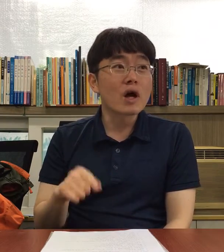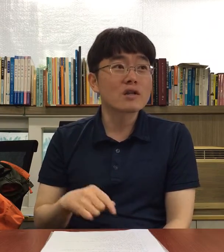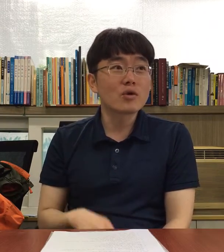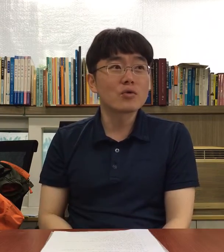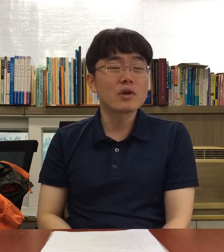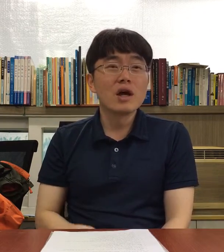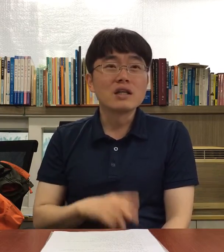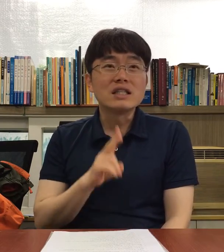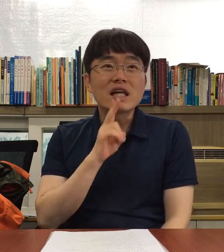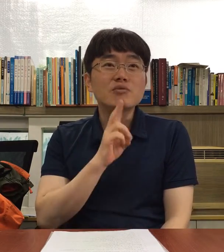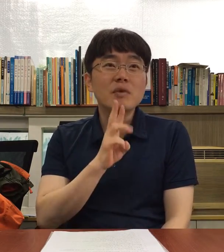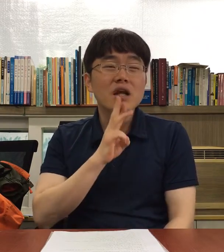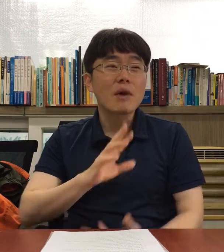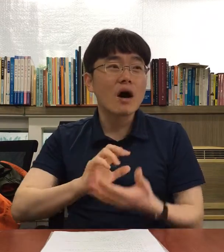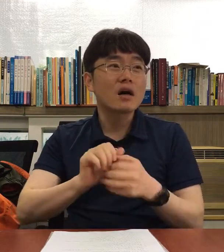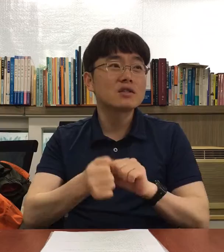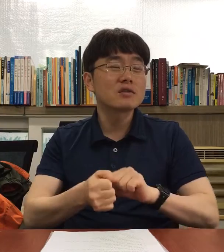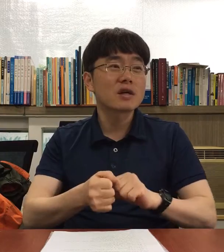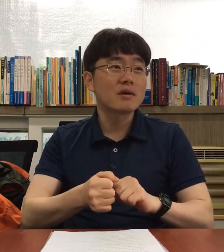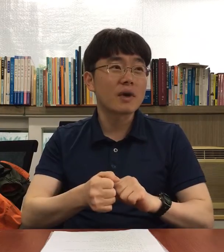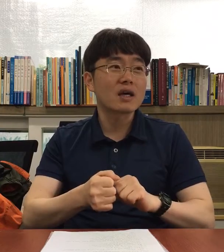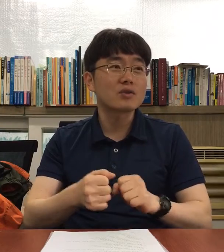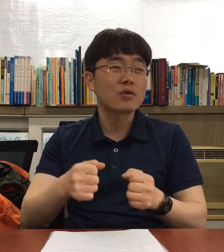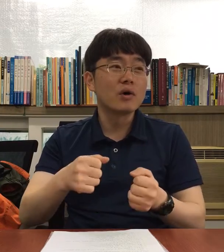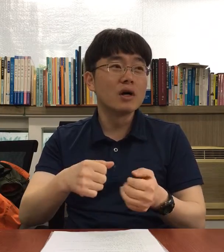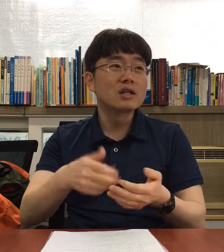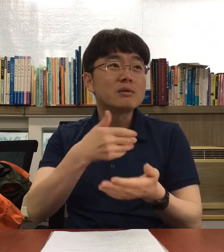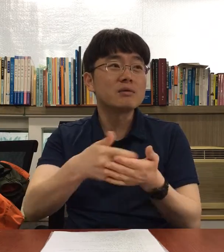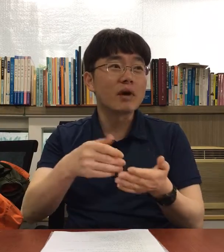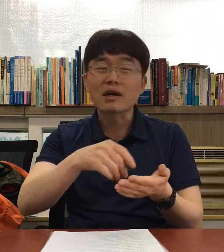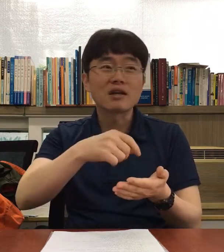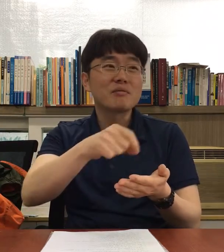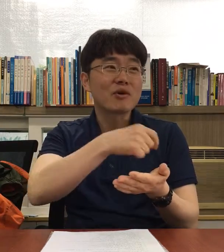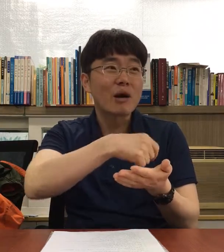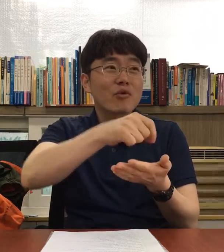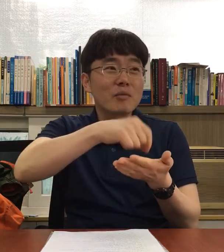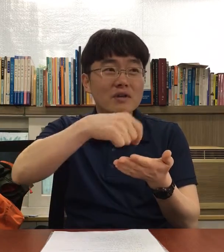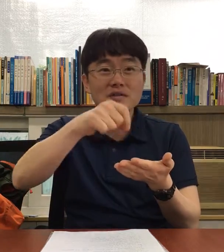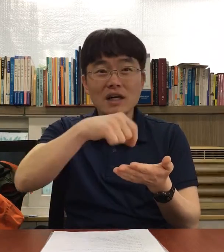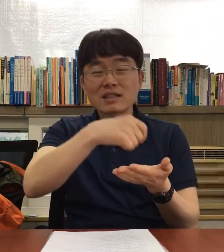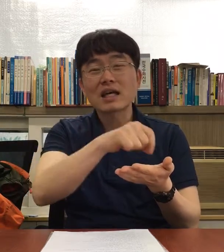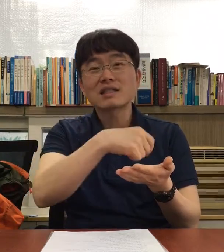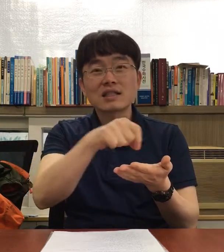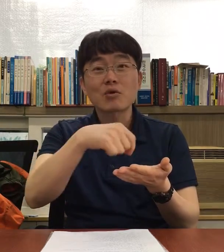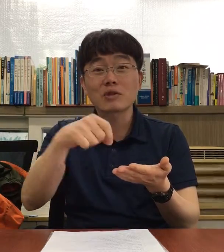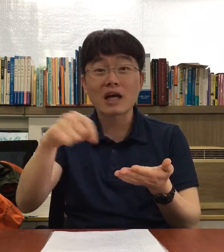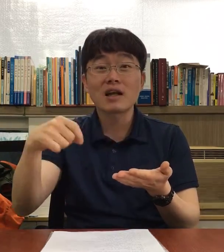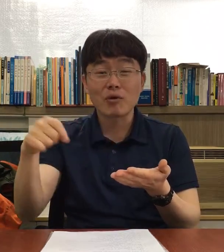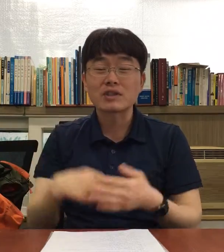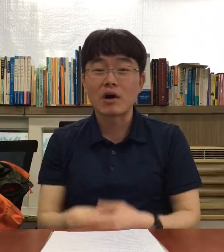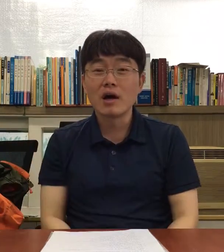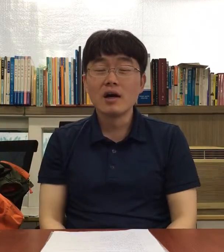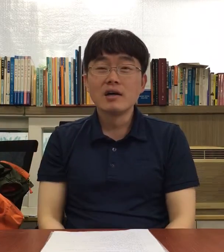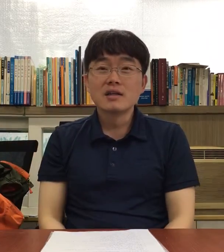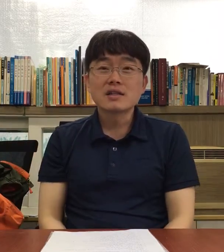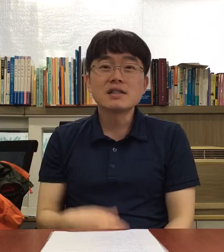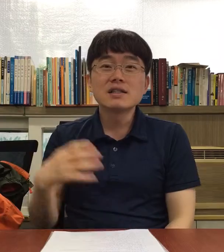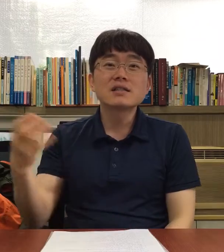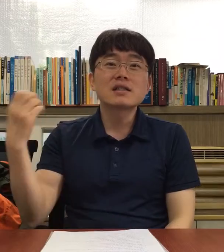같은 경우는 2, 3분 만에 막 지었자 해가지고 그림을 막 이렇게 그림에 이거 악보를 막 작사 작곡 다 한다고 하죠. 그때